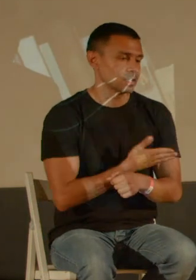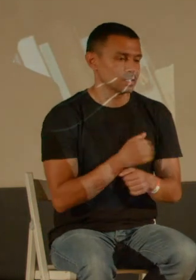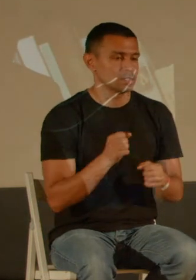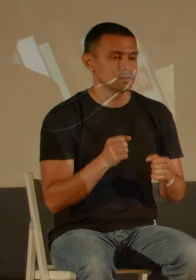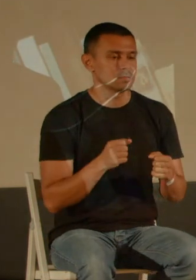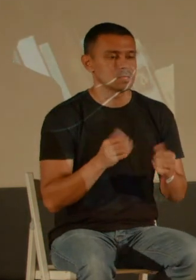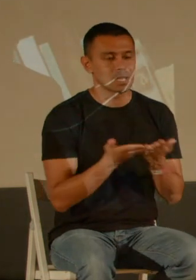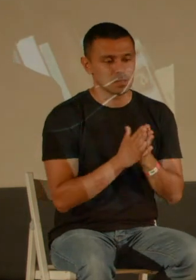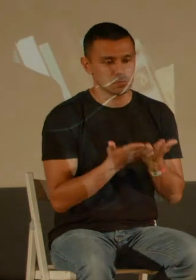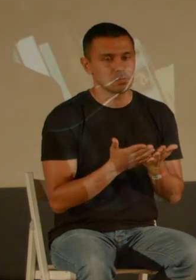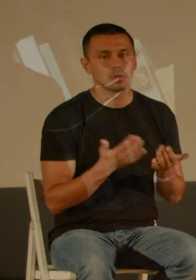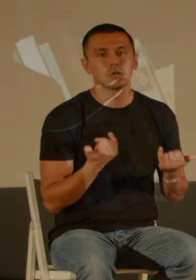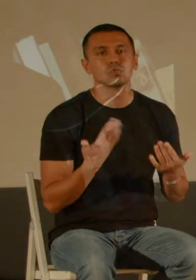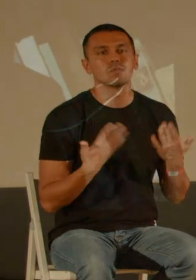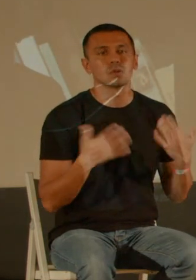об'єкт, який сьогодні тут є.